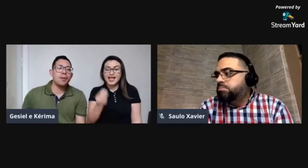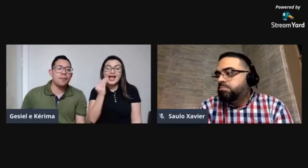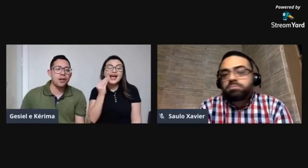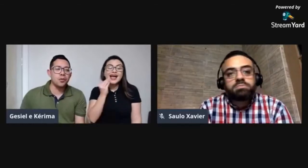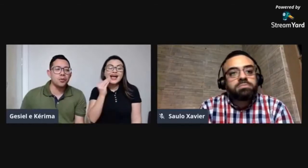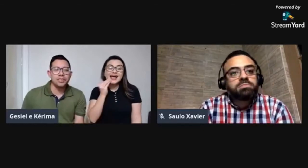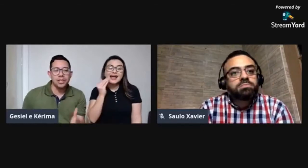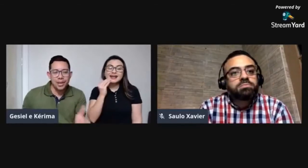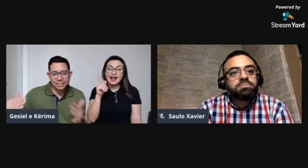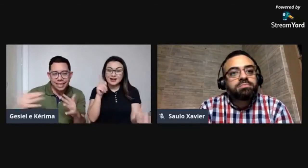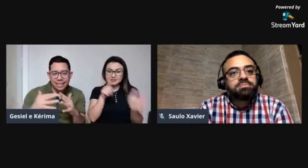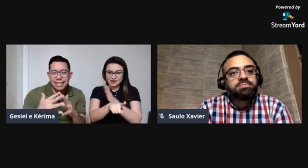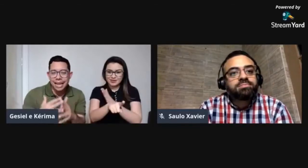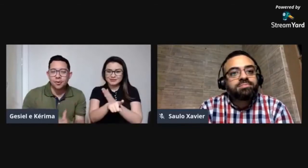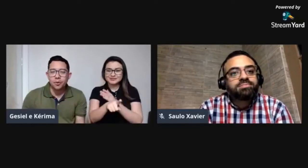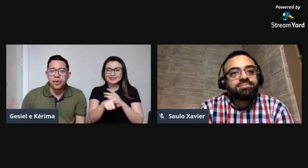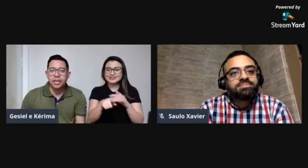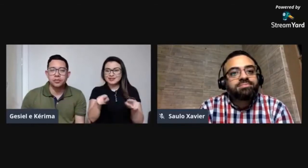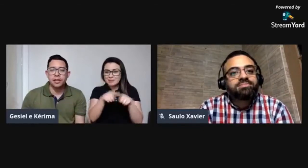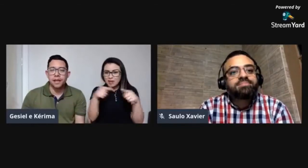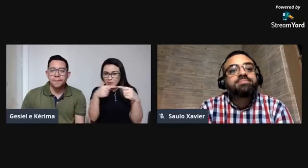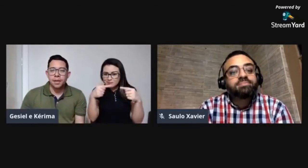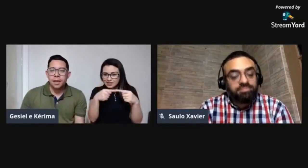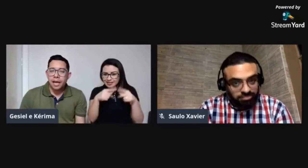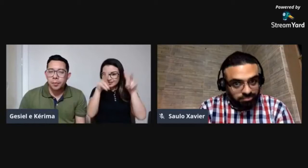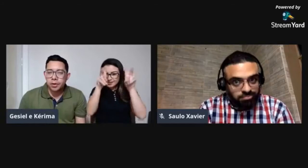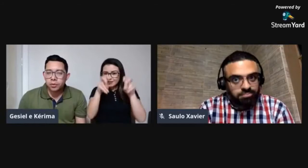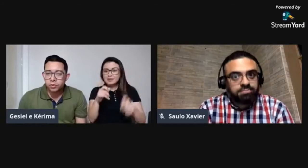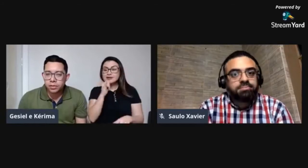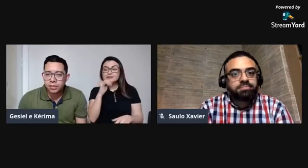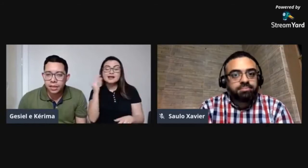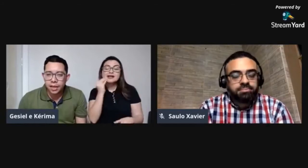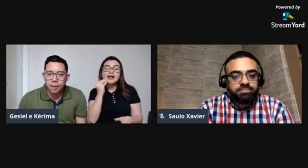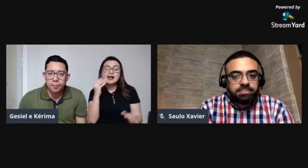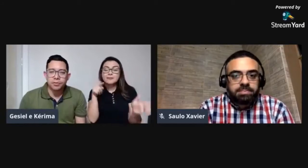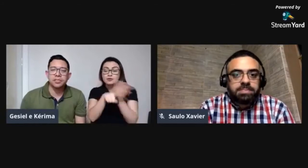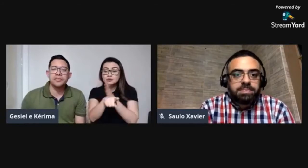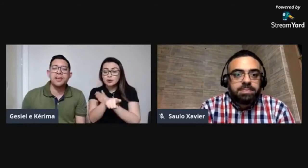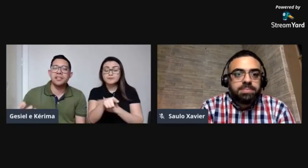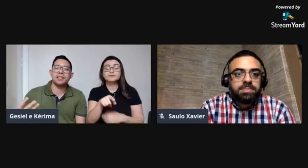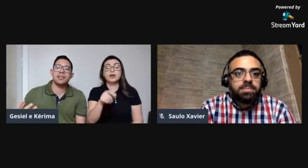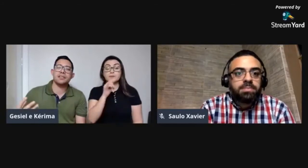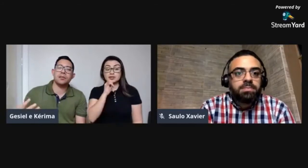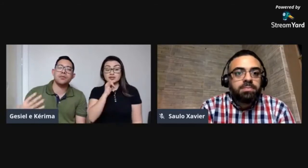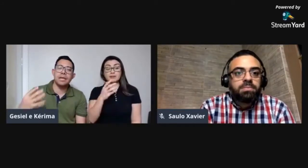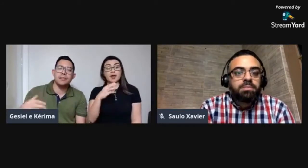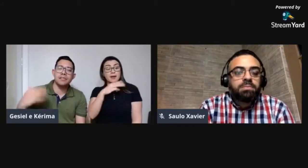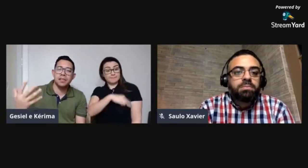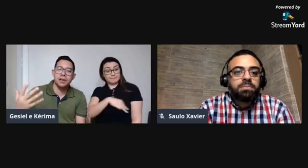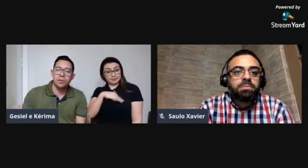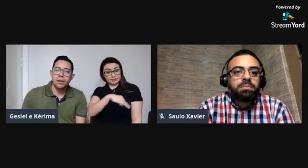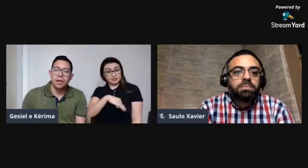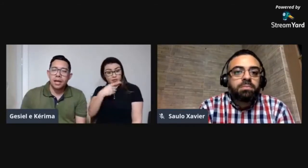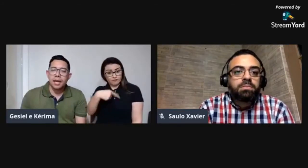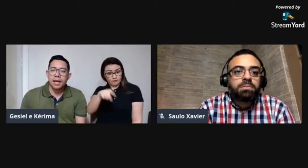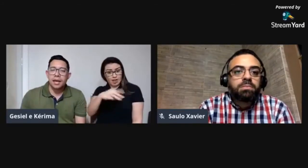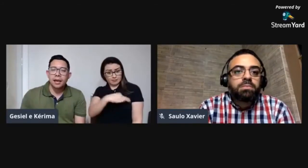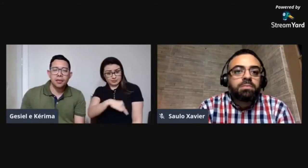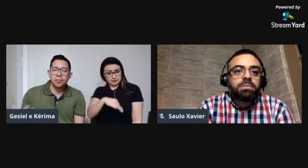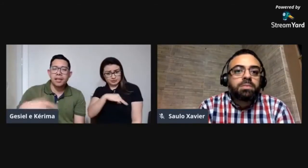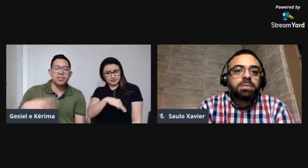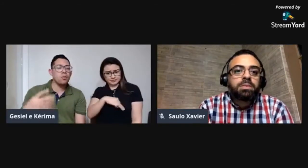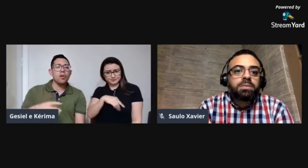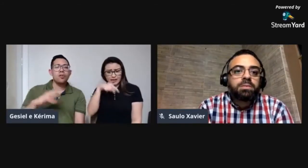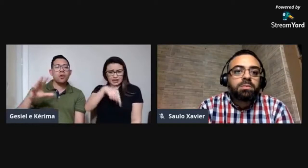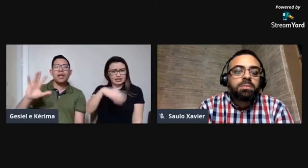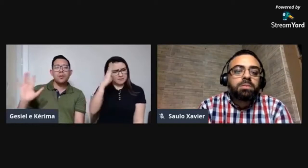ela fez uma pergunta, e eu acho que está linkado com isso, né? Ela perguntou assim, para você fazer essa questão da missão, aqui